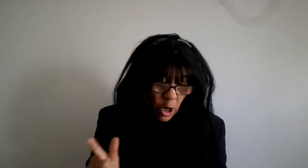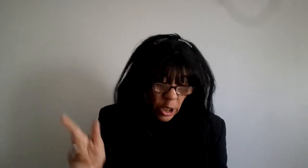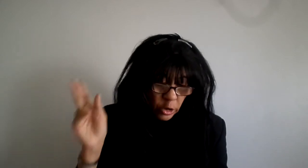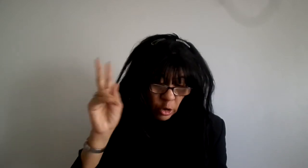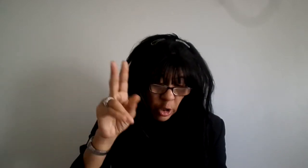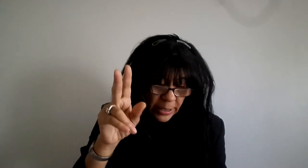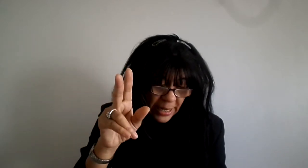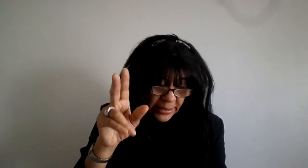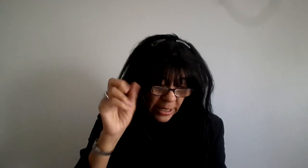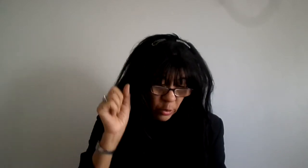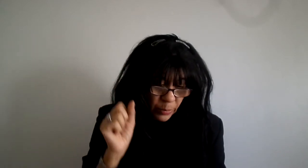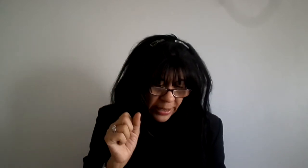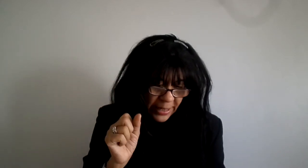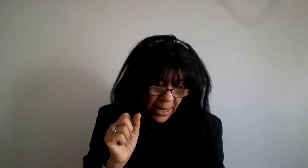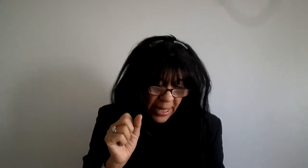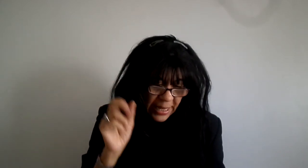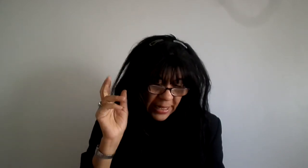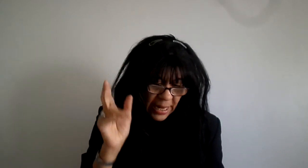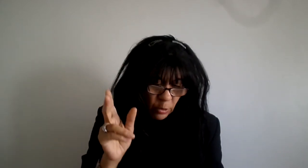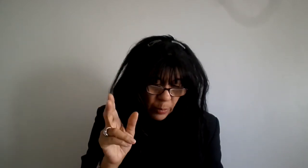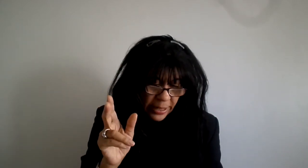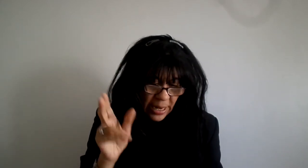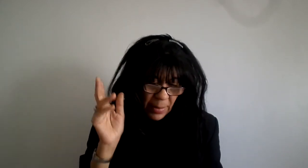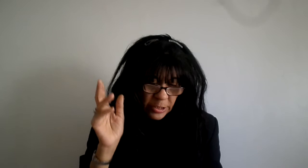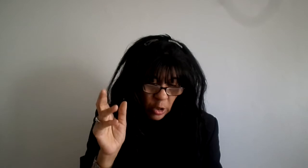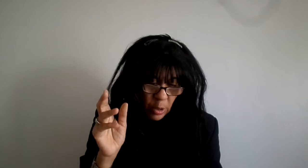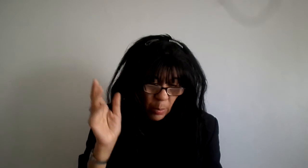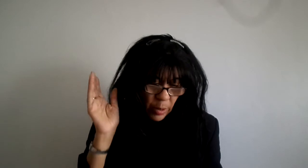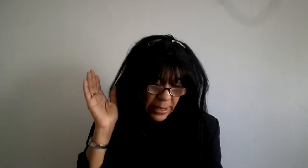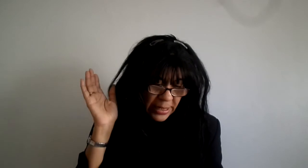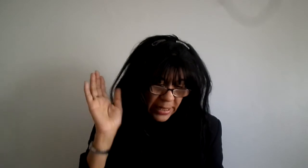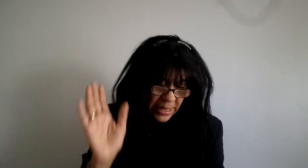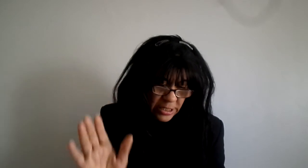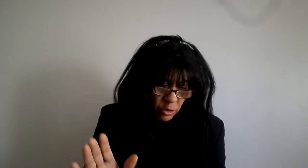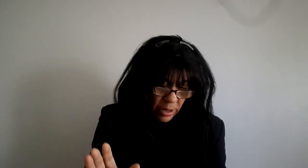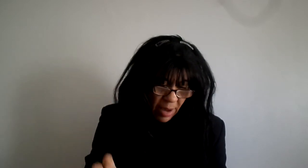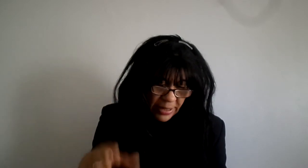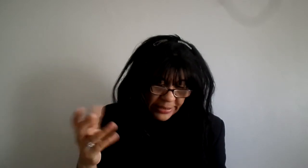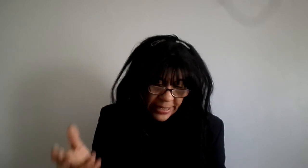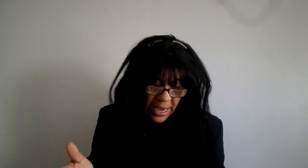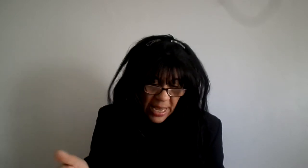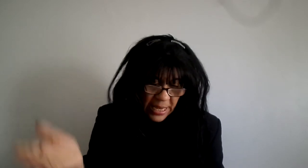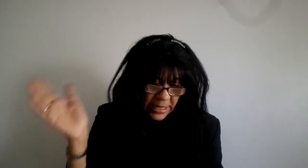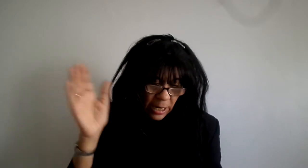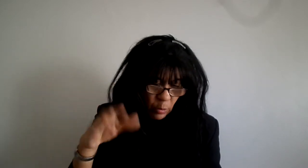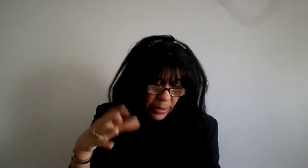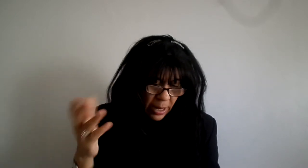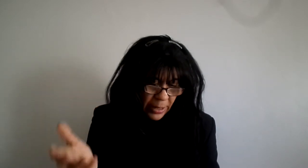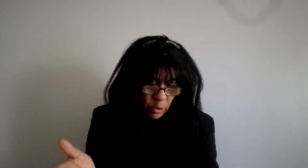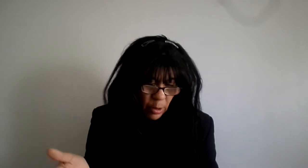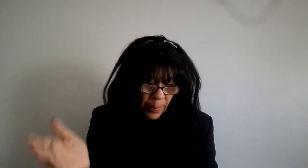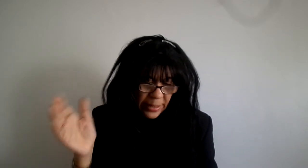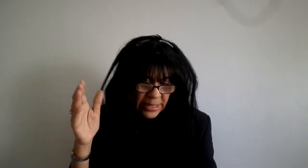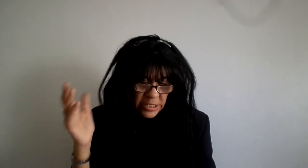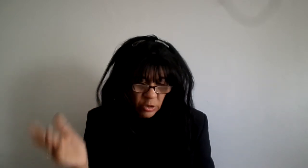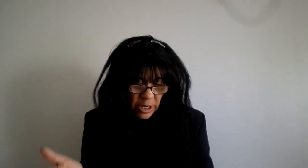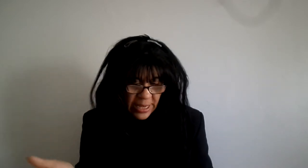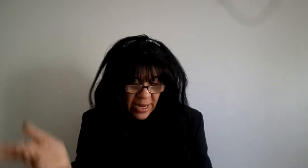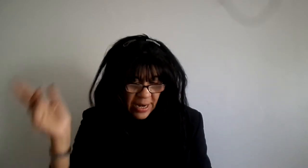dos grandes lumbreras y la lumbrera mayor pues la señoreaba el día y la lumbrera menor para que se señoreara la